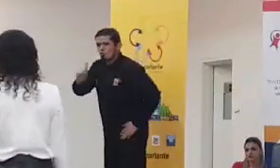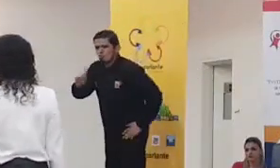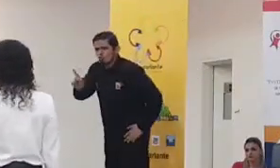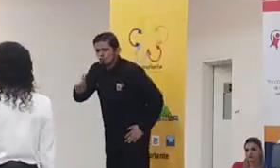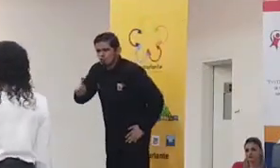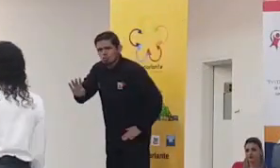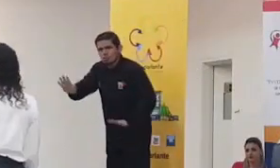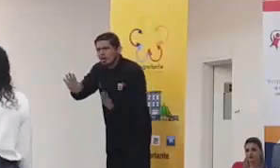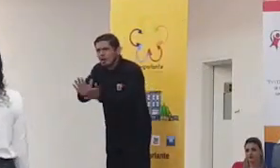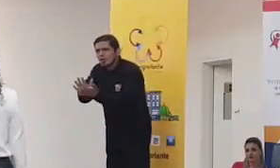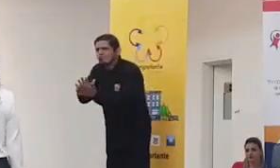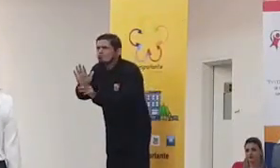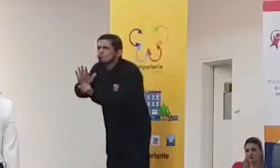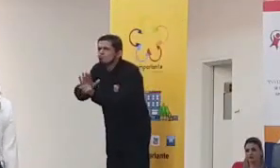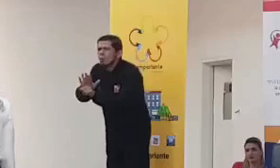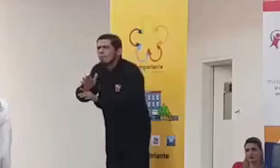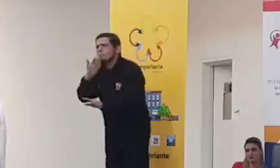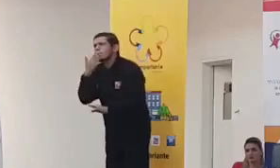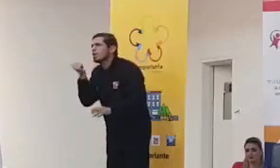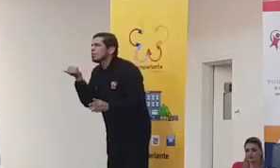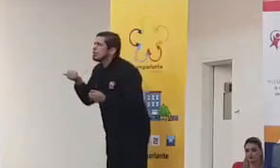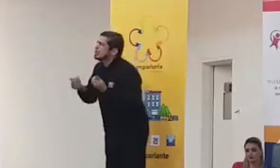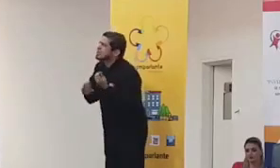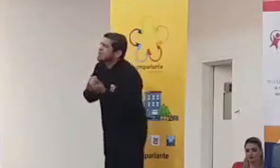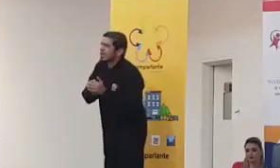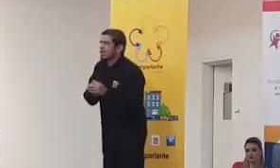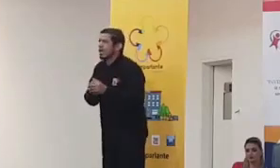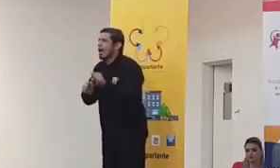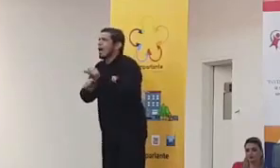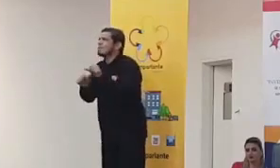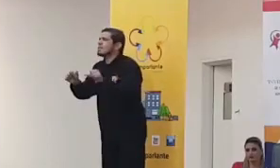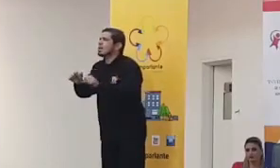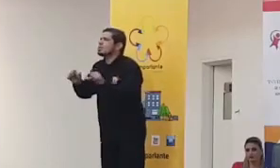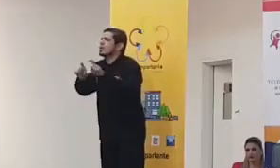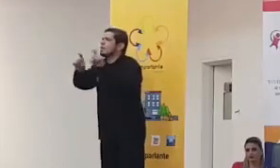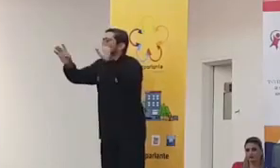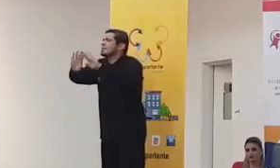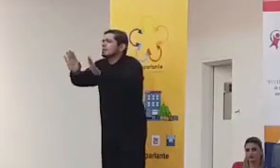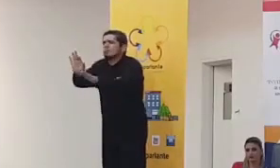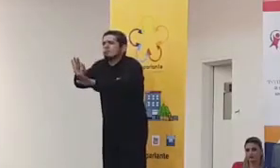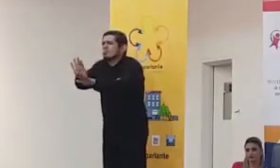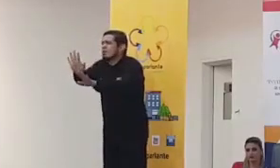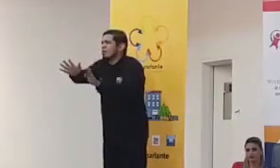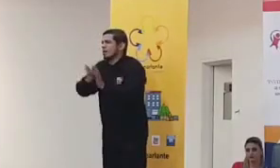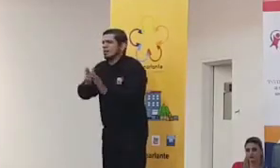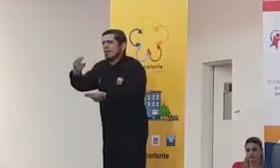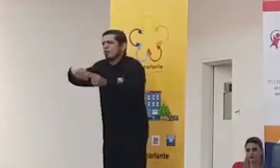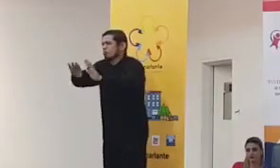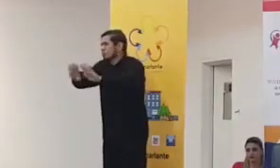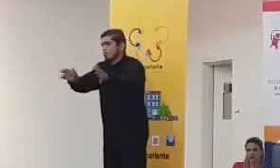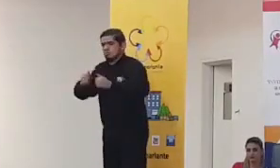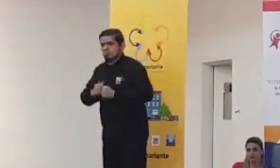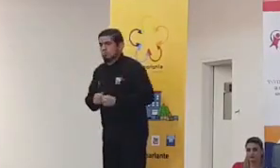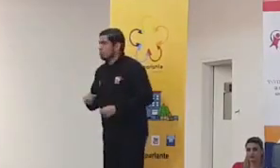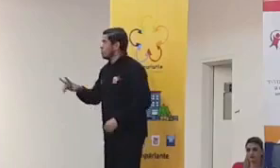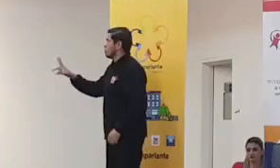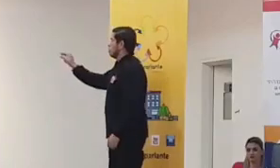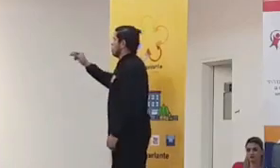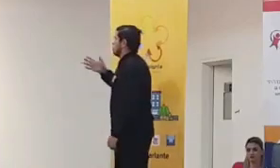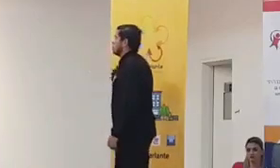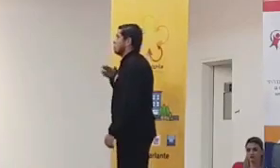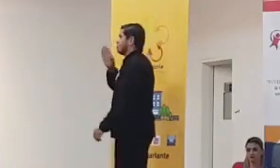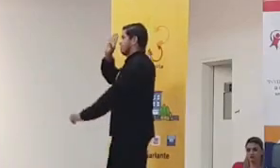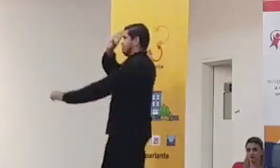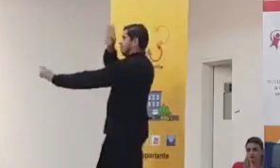pequeño? Que mejor dedícate a hacer administración de empresas y te quedas por el negocio y ni sé qué. No, yo